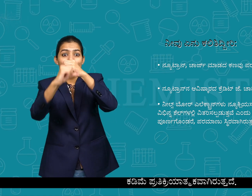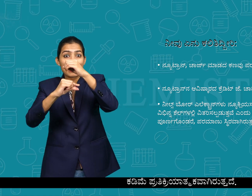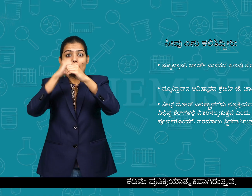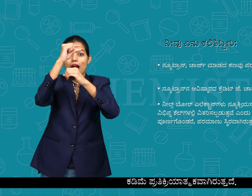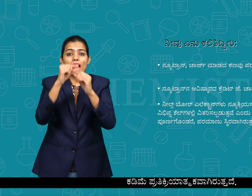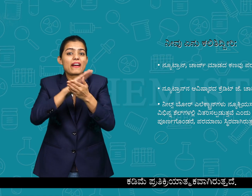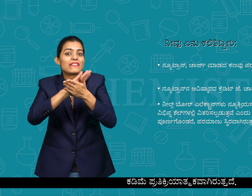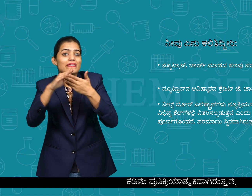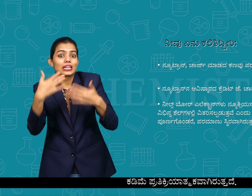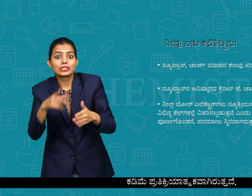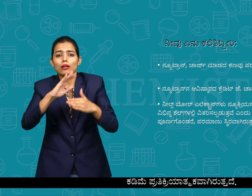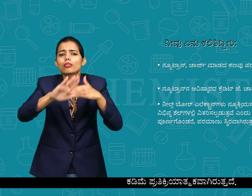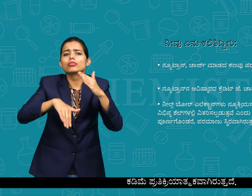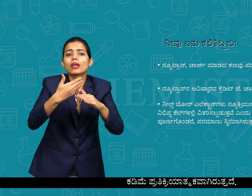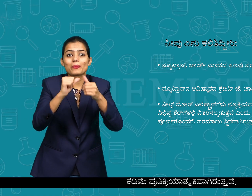ಪ್ರತಿಕ್ರಿಯಾತ್ಮಕವಾಗಿರುತ್ತದೆ.